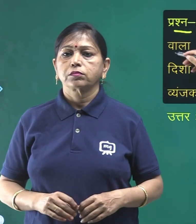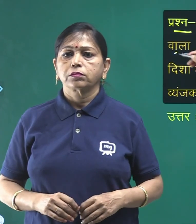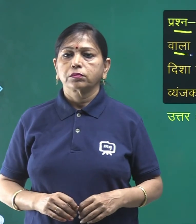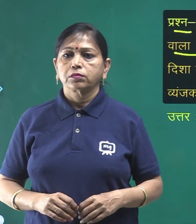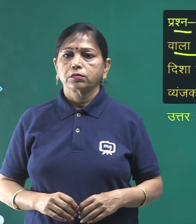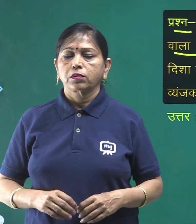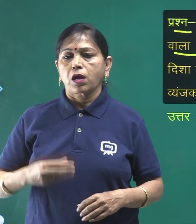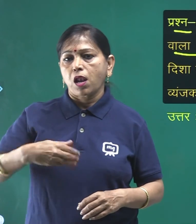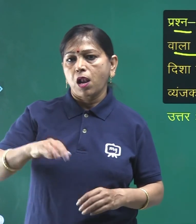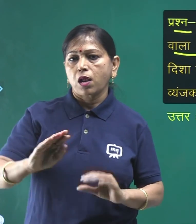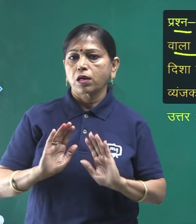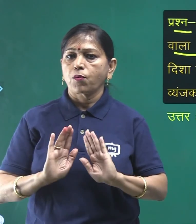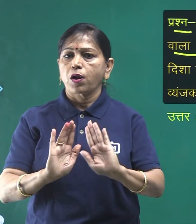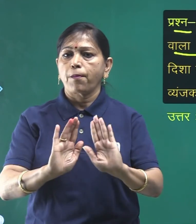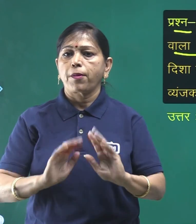लगने वाला बल